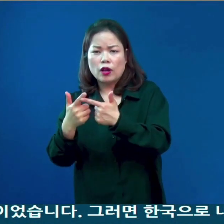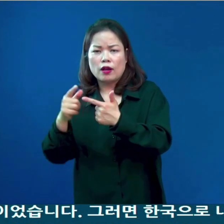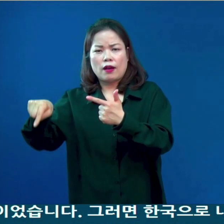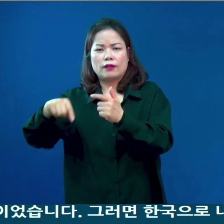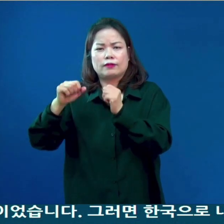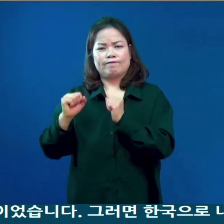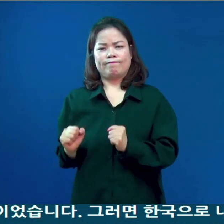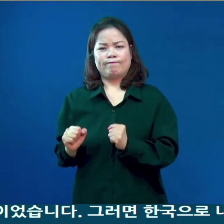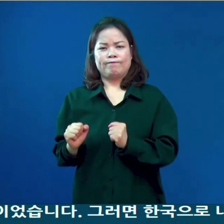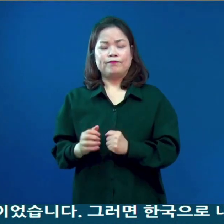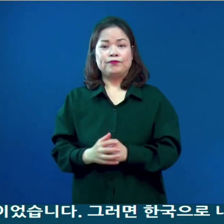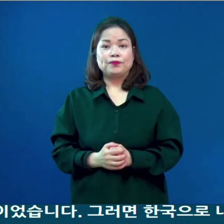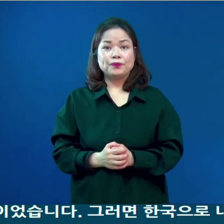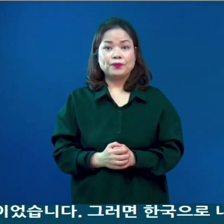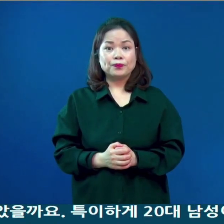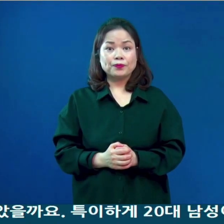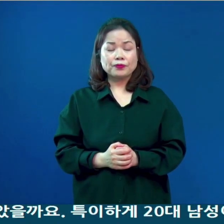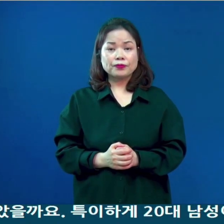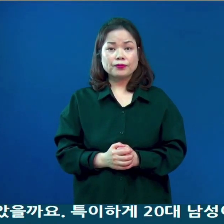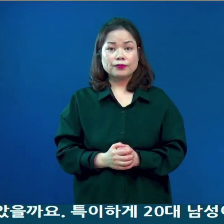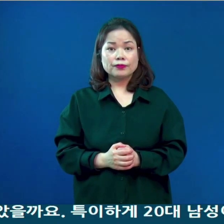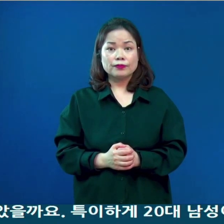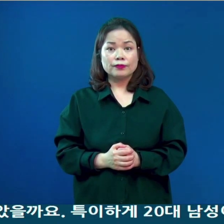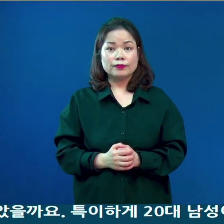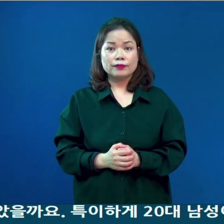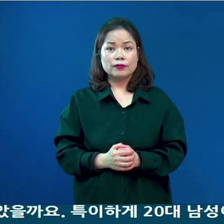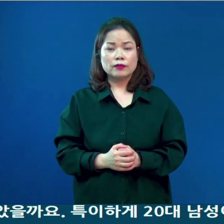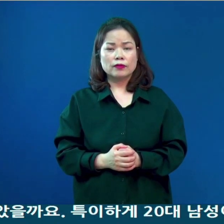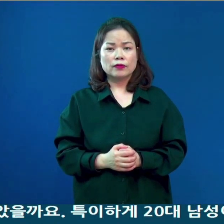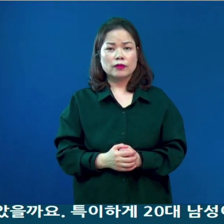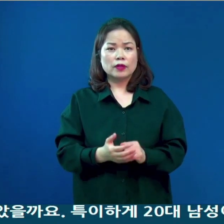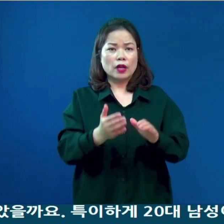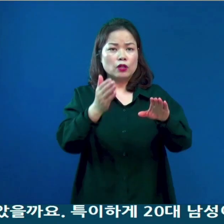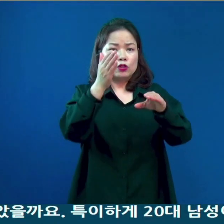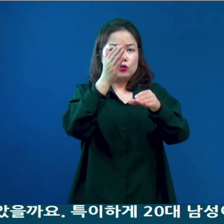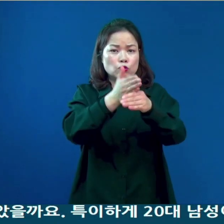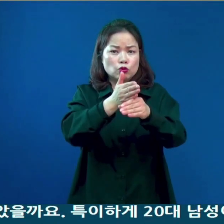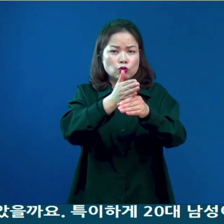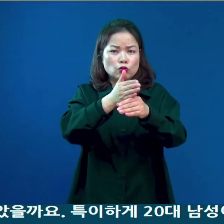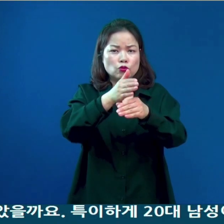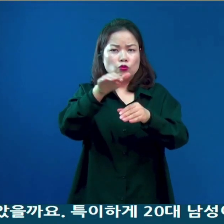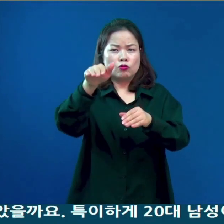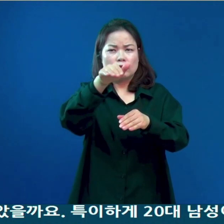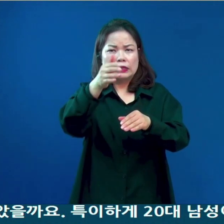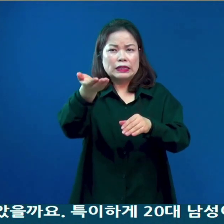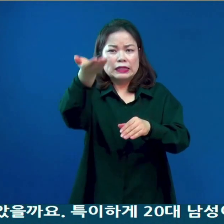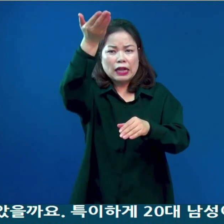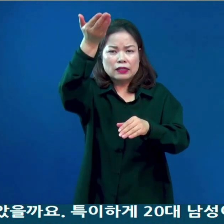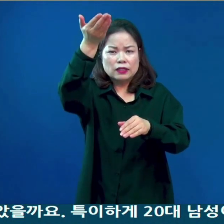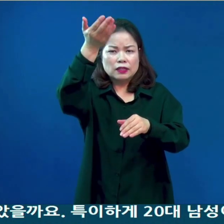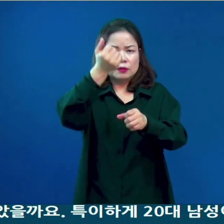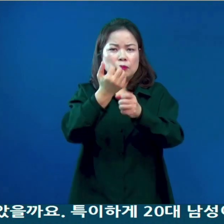됩니다. 그리고 보시면 중상층 이상이 훨씬 많이 나오셨어요.